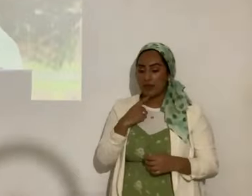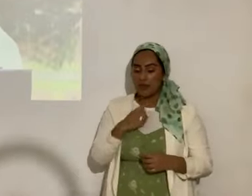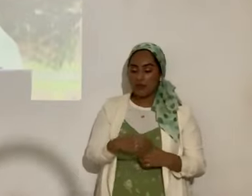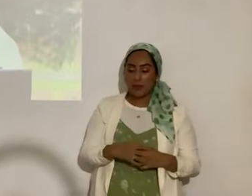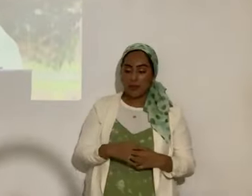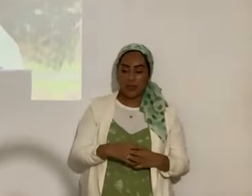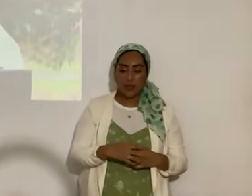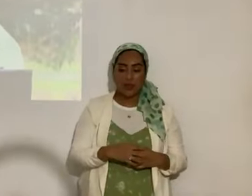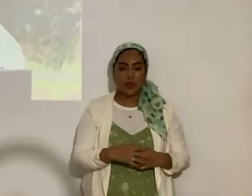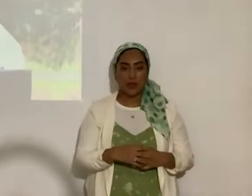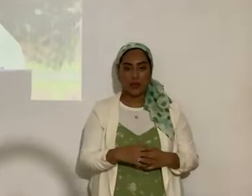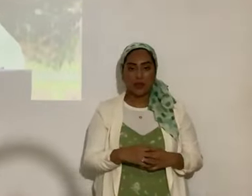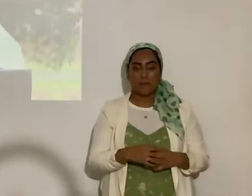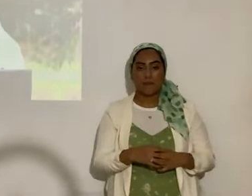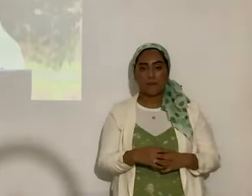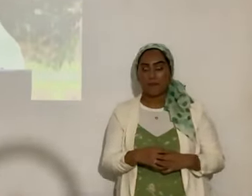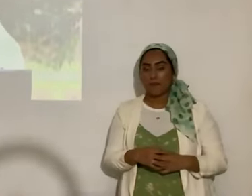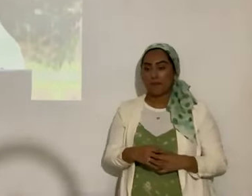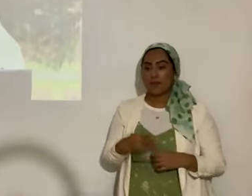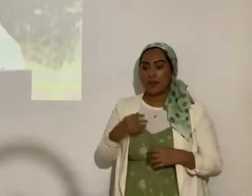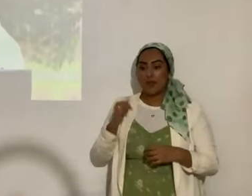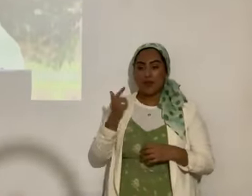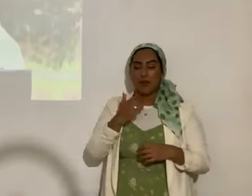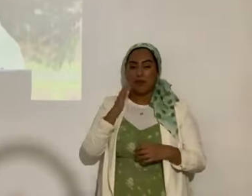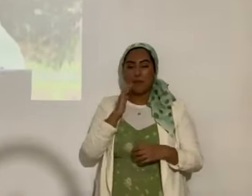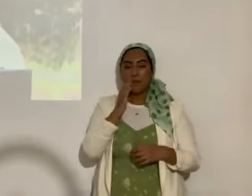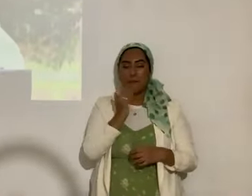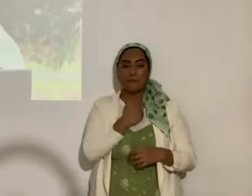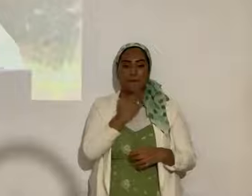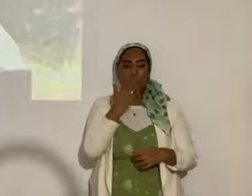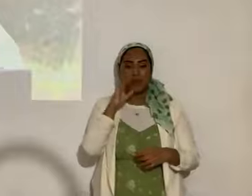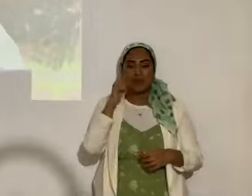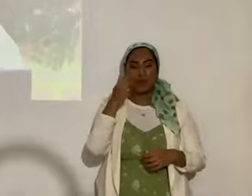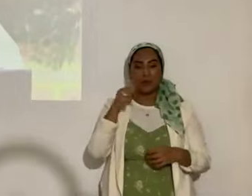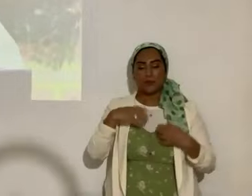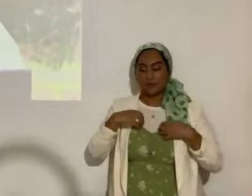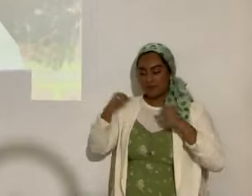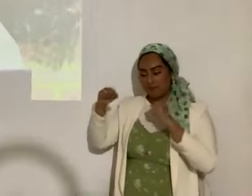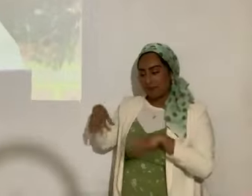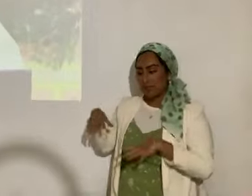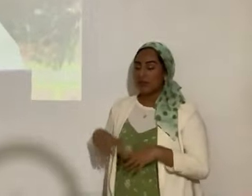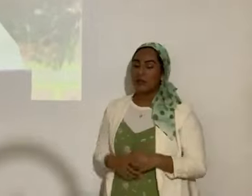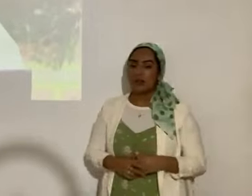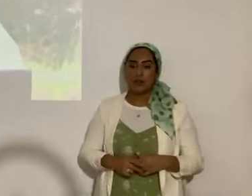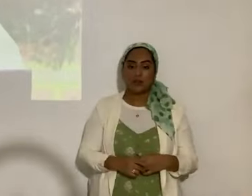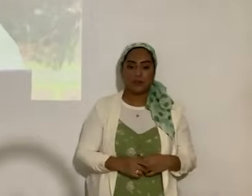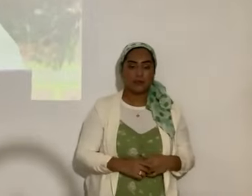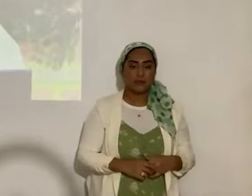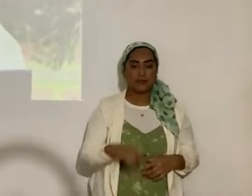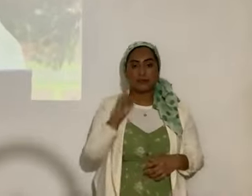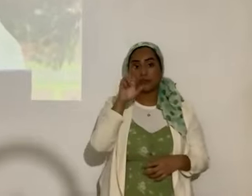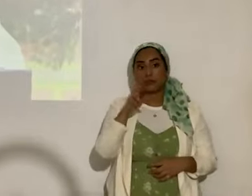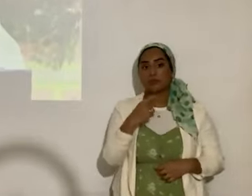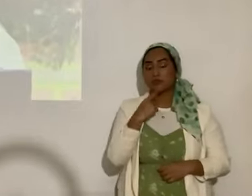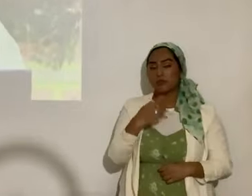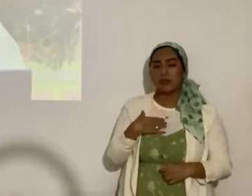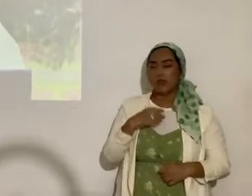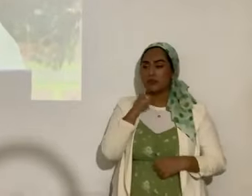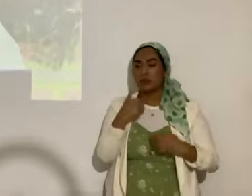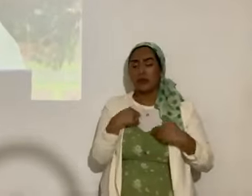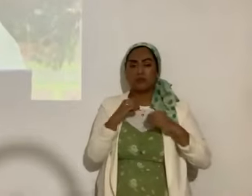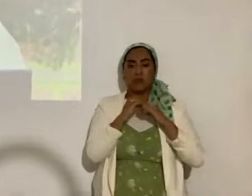así soy No quitémonos esa esa ese ego sí Aleluya o decir yo